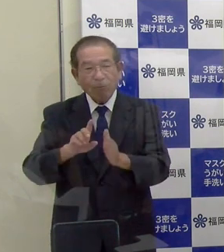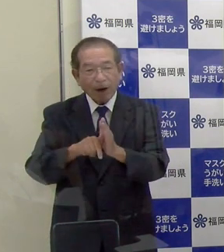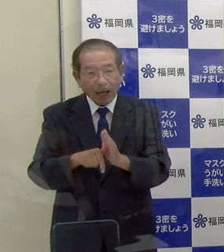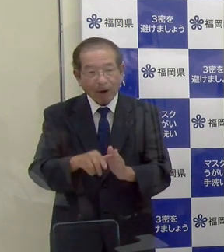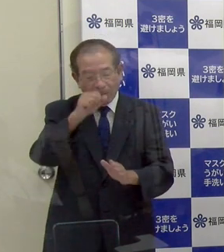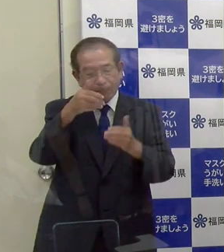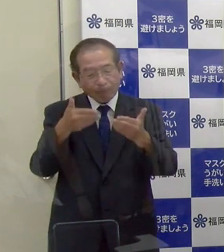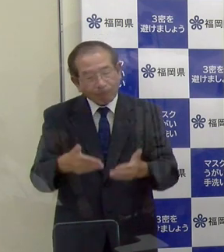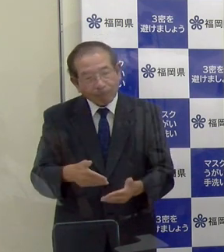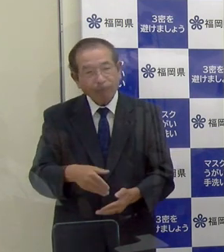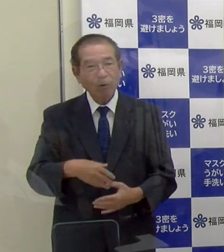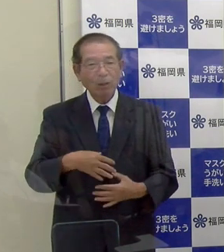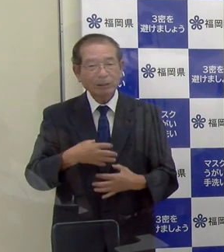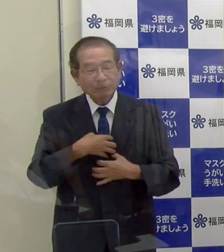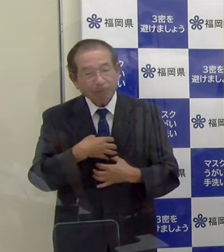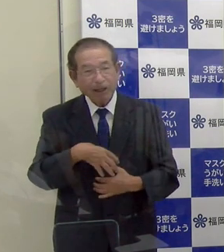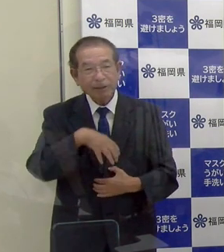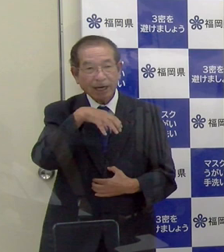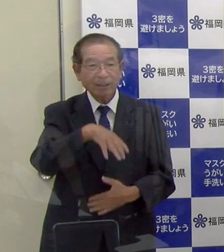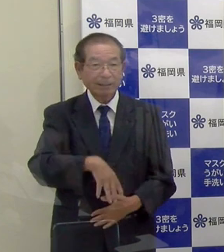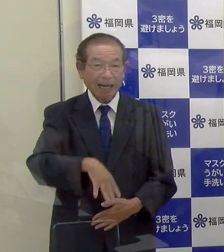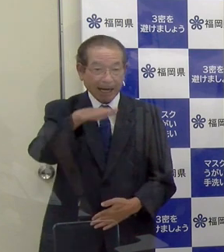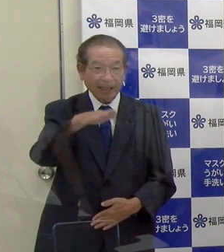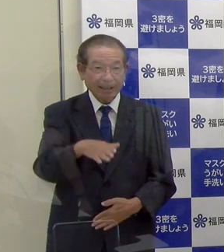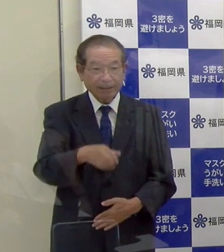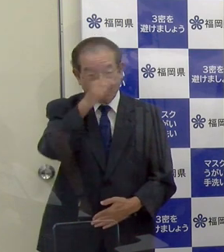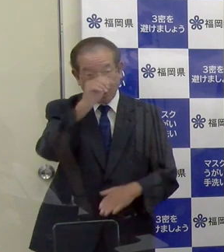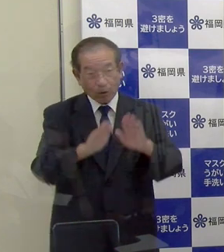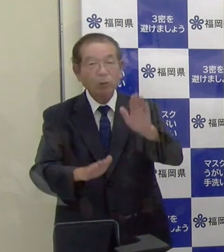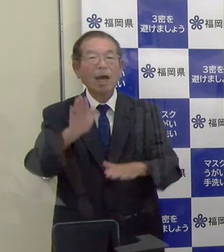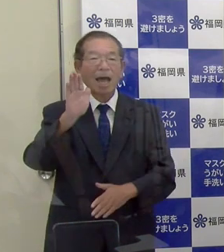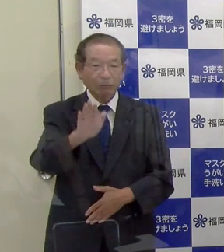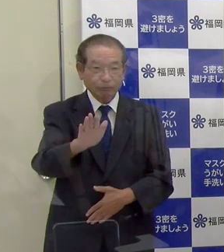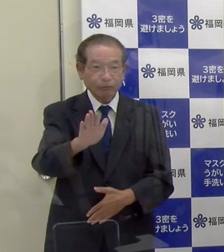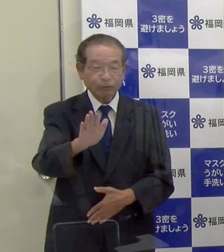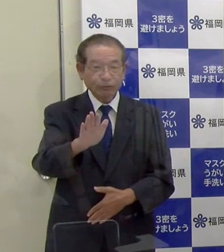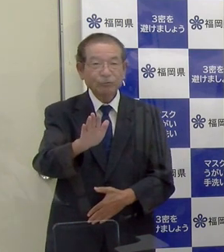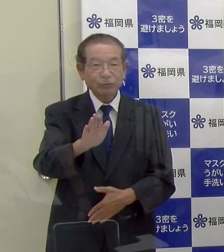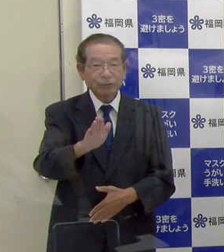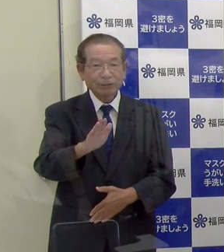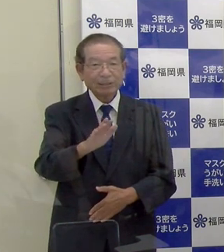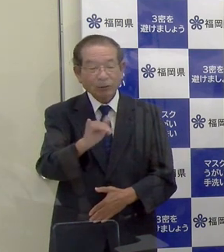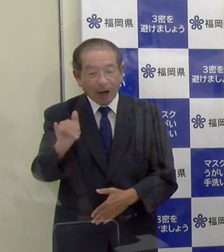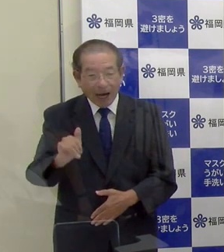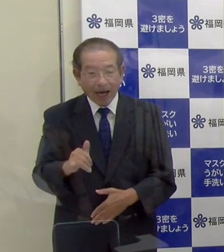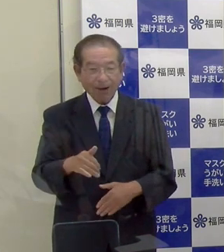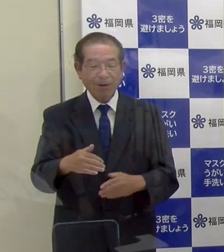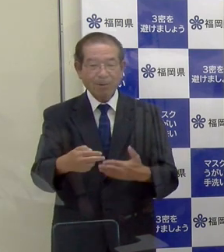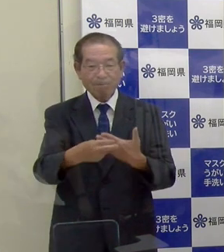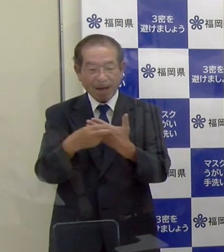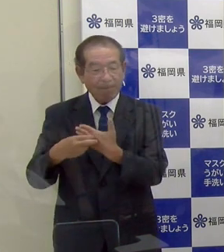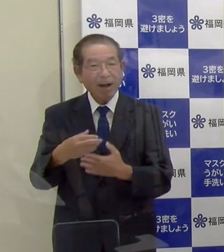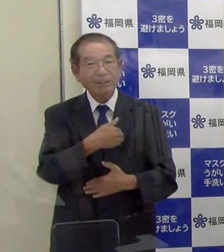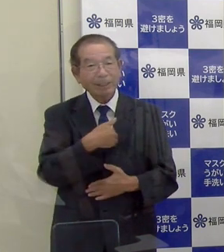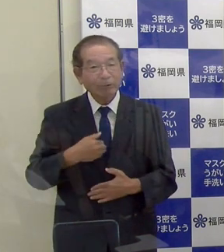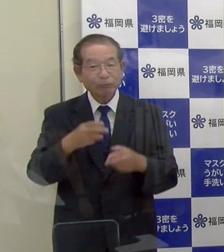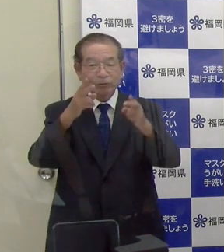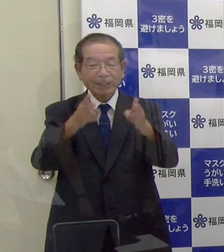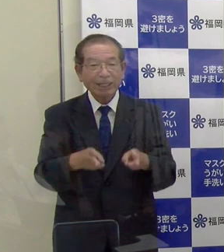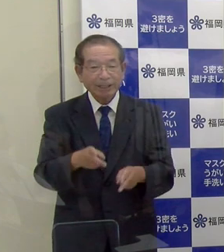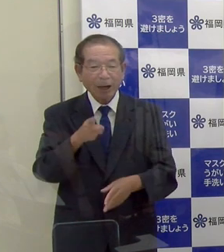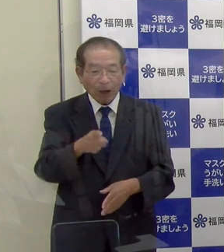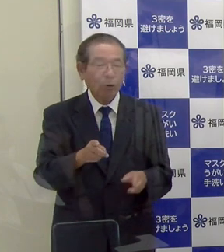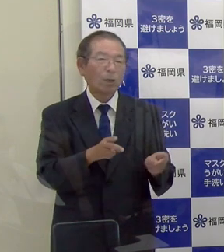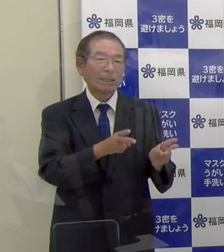化リスクの高い症状のある方ですねいう症状の方が受信できる体制この